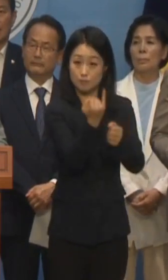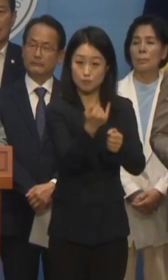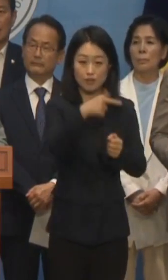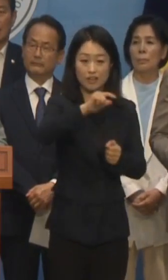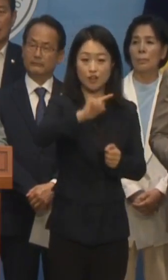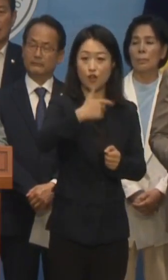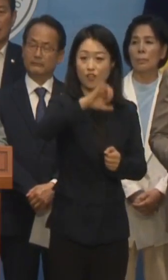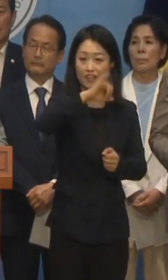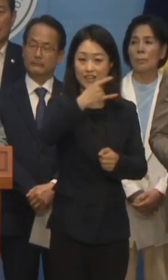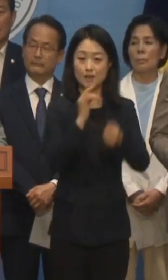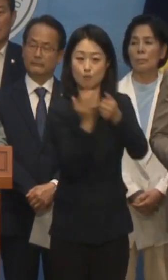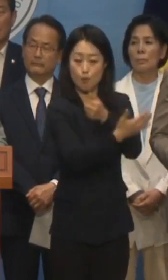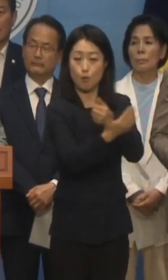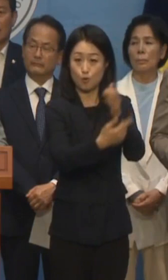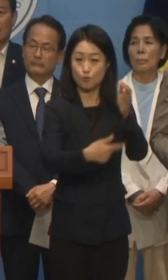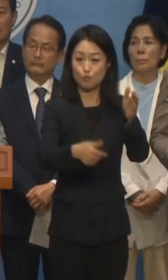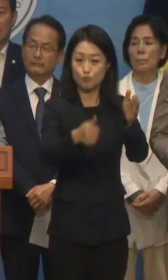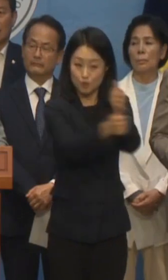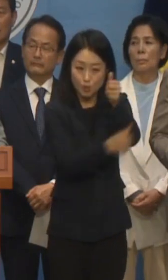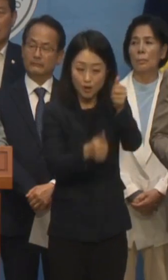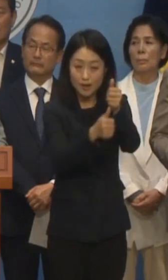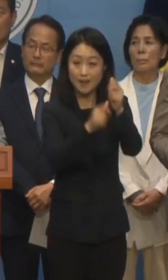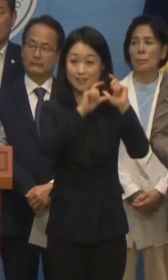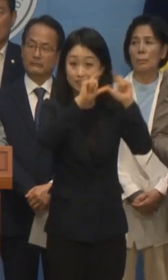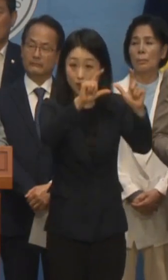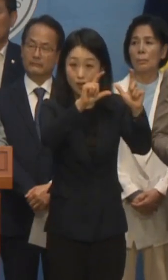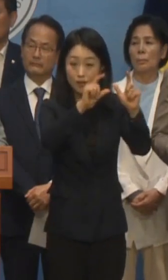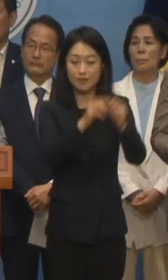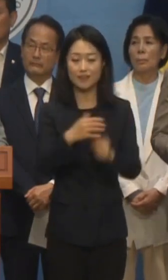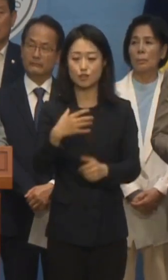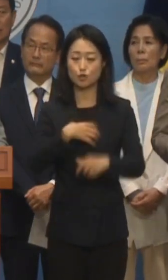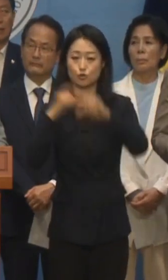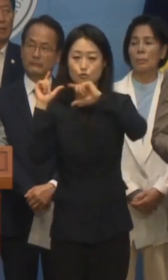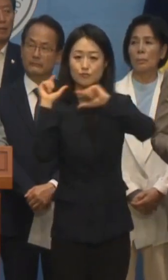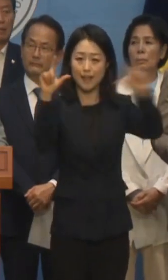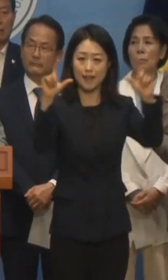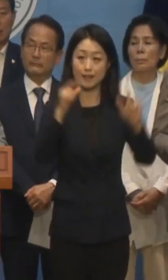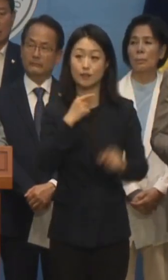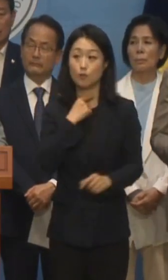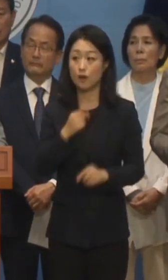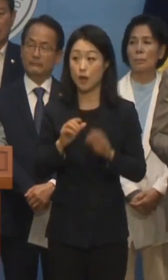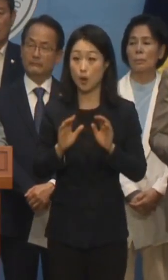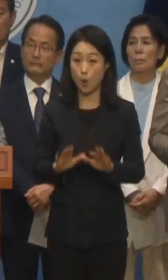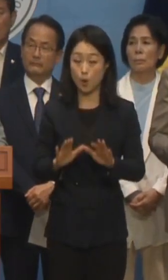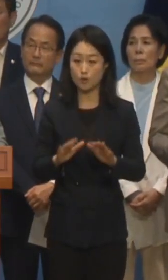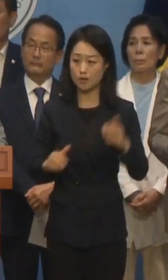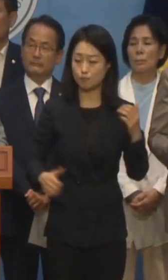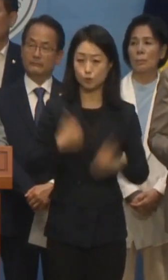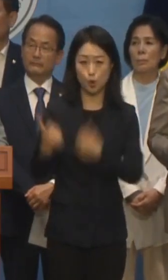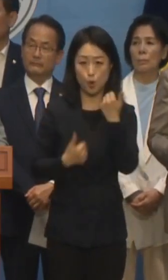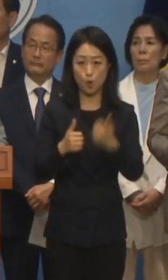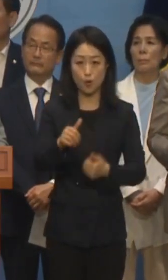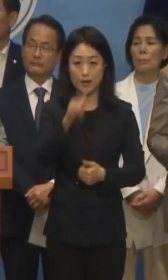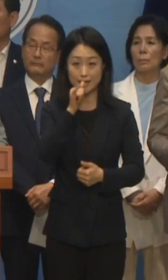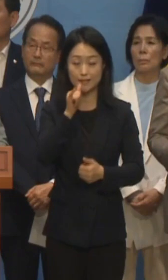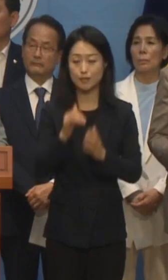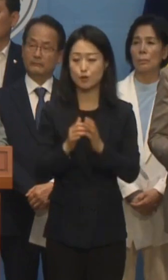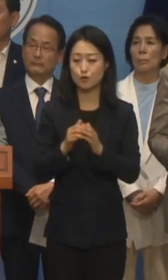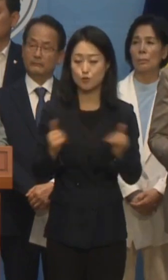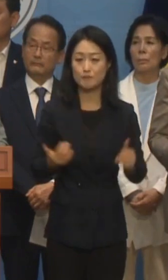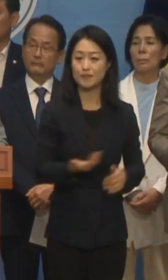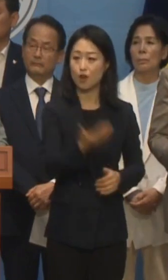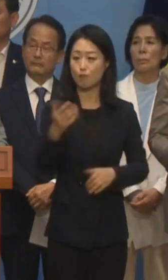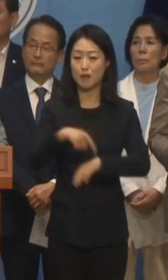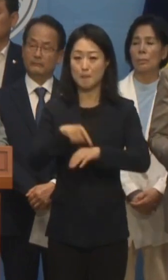건의권익위원회를 선언한 윤석열 정부 권익위를 강력 규탄하며 오늘을 분노하고 있는 수많은